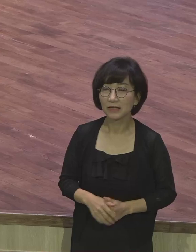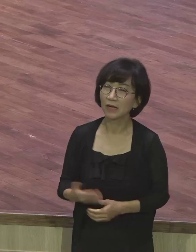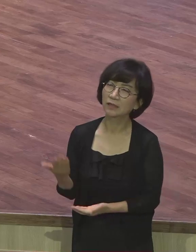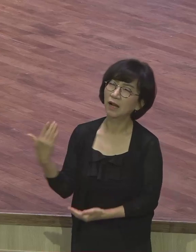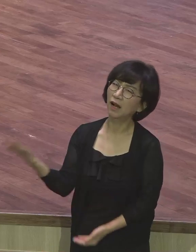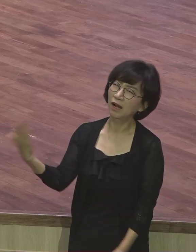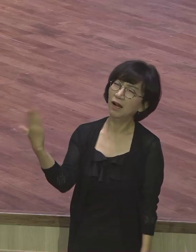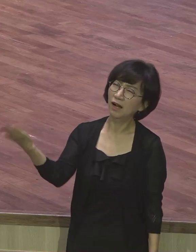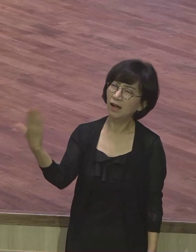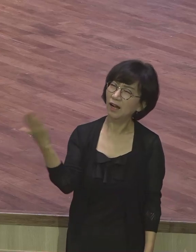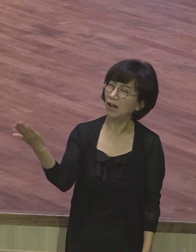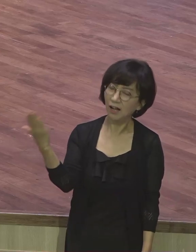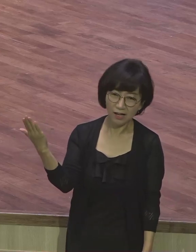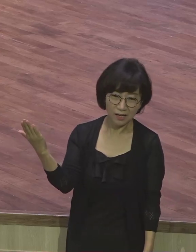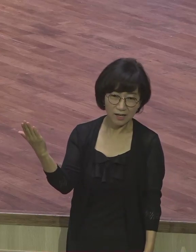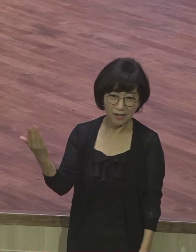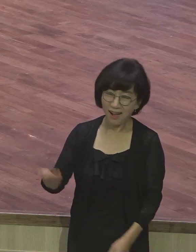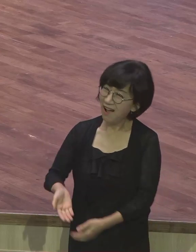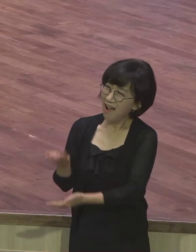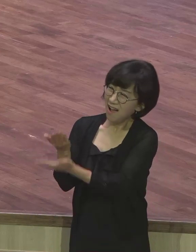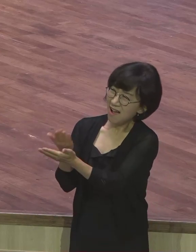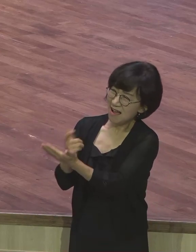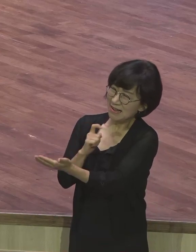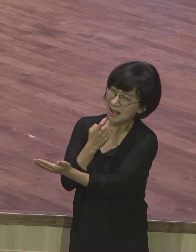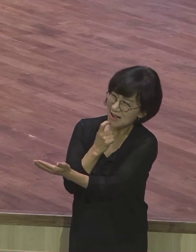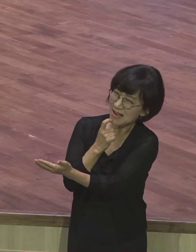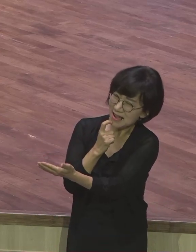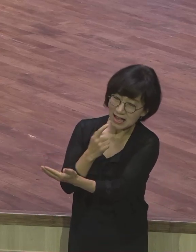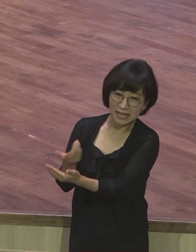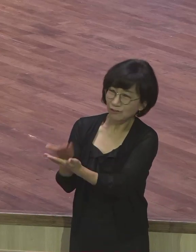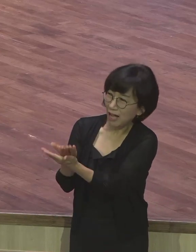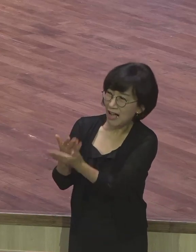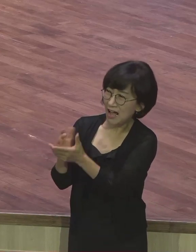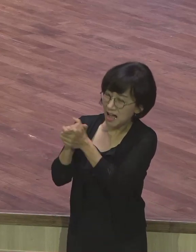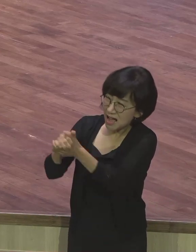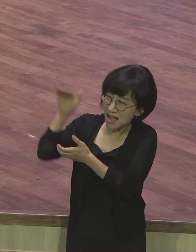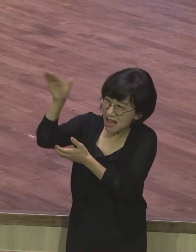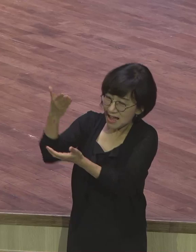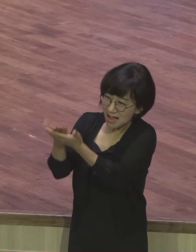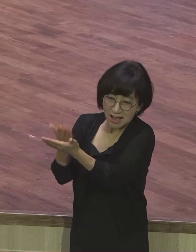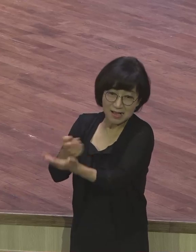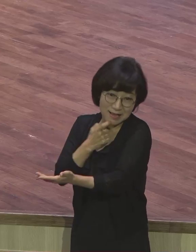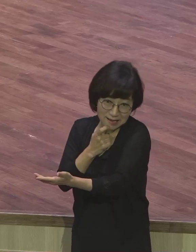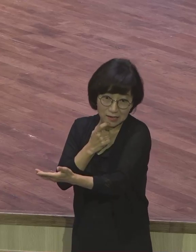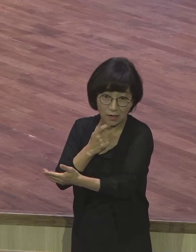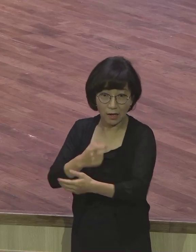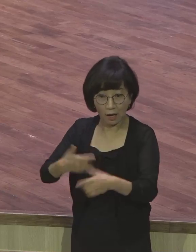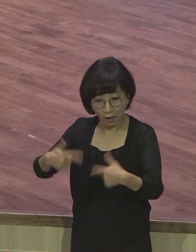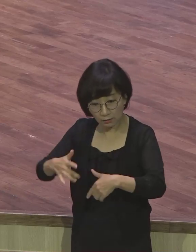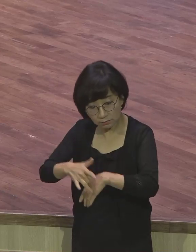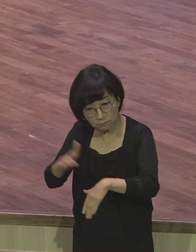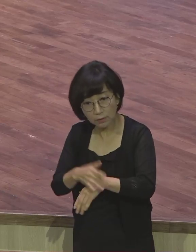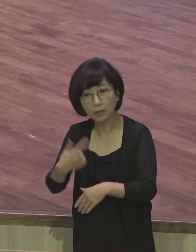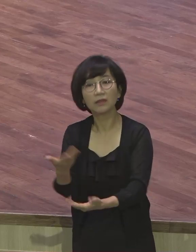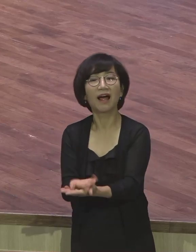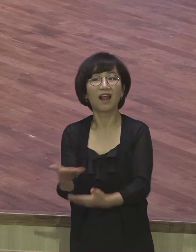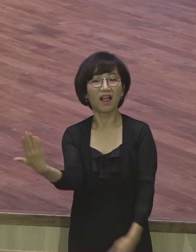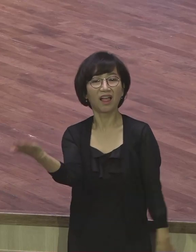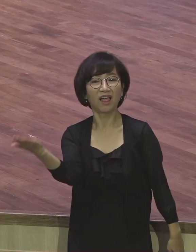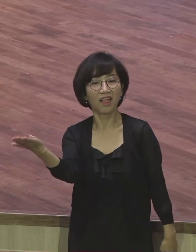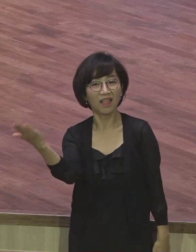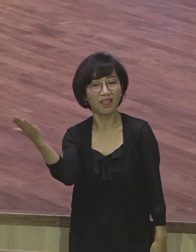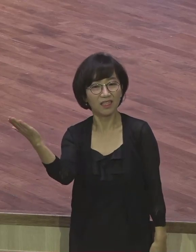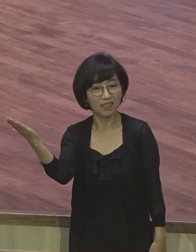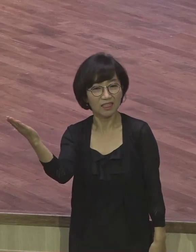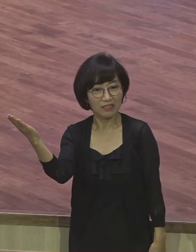계속 달라는 겁니다. 달라고만 계속 기도해요. 달라고만. 모든 생각이 달라는 데만 들려있어요.